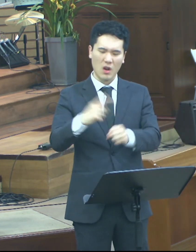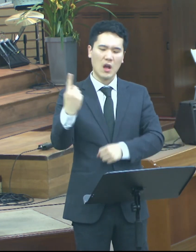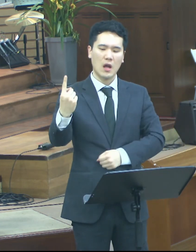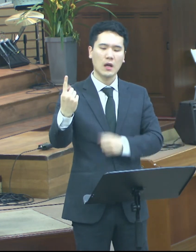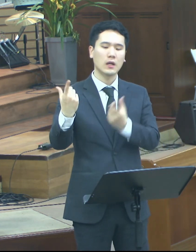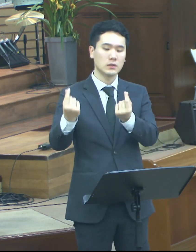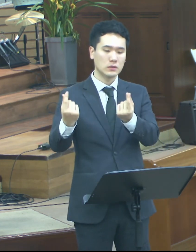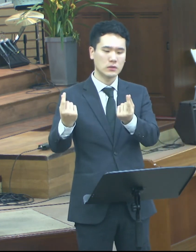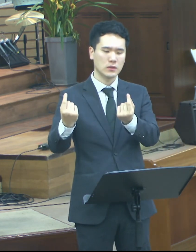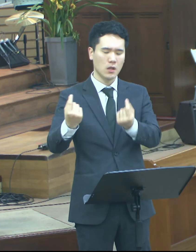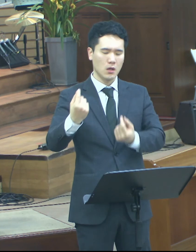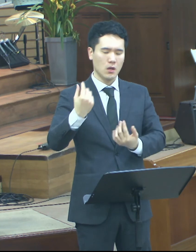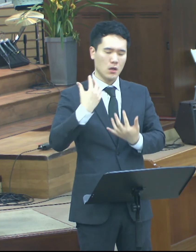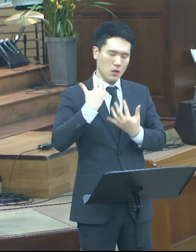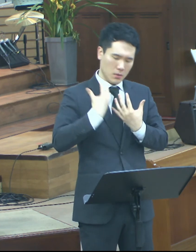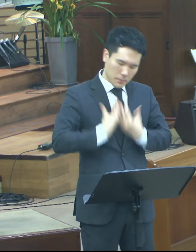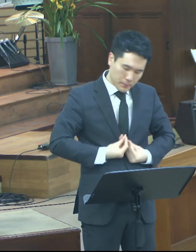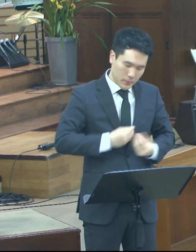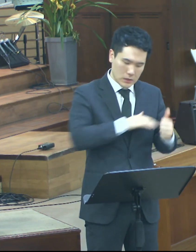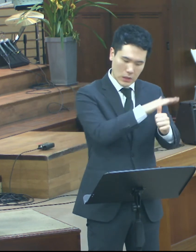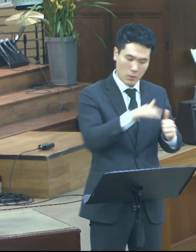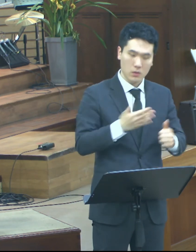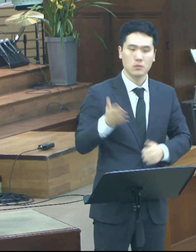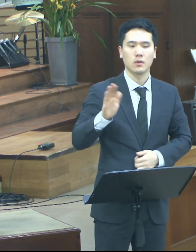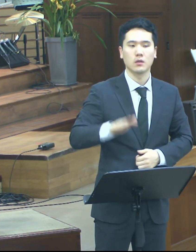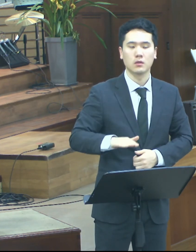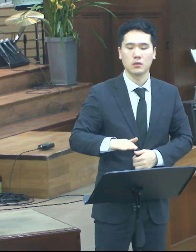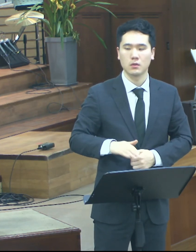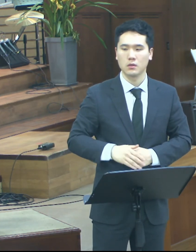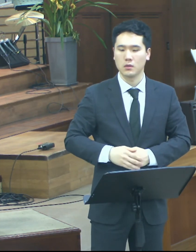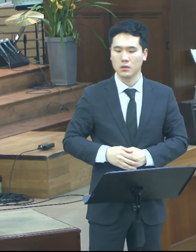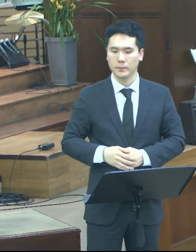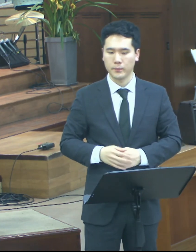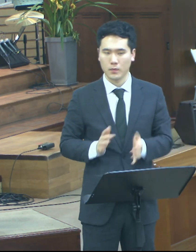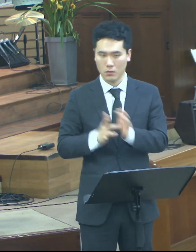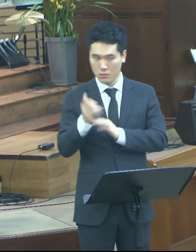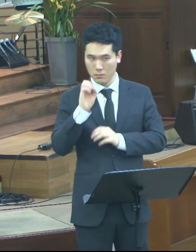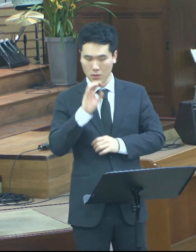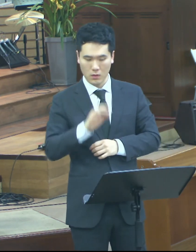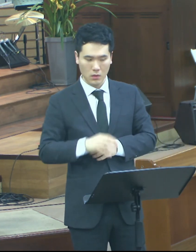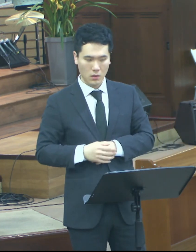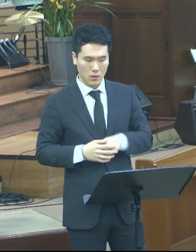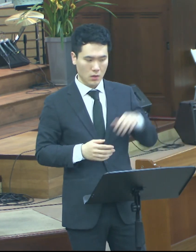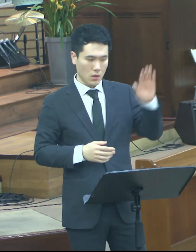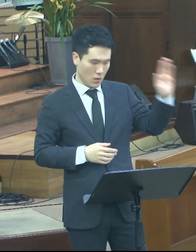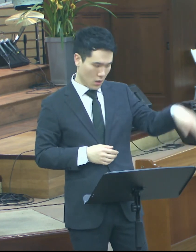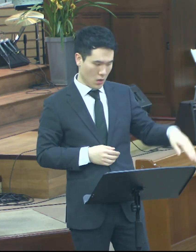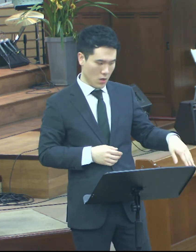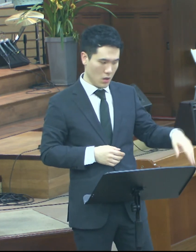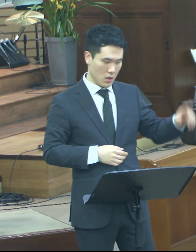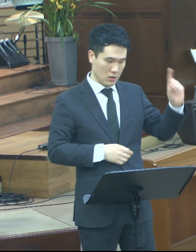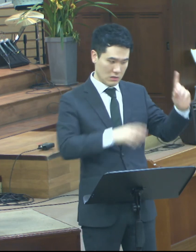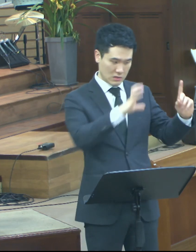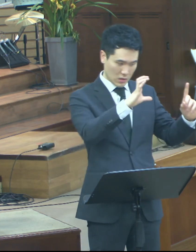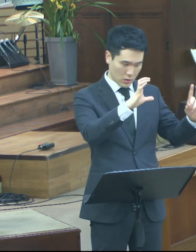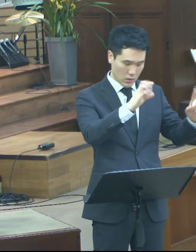할지라도 얘들아 1세기에 교회가 세워졌을 때는 훨씬 더 부패했고 훨씬